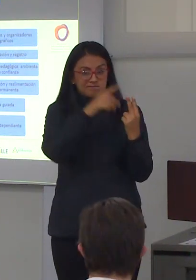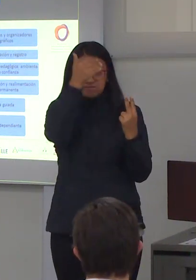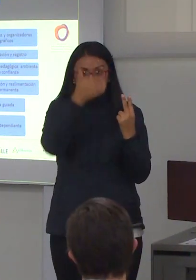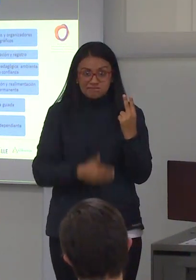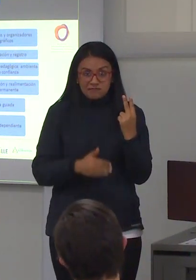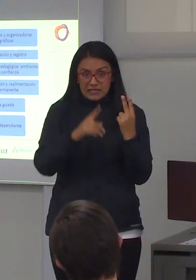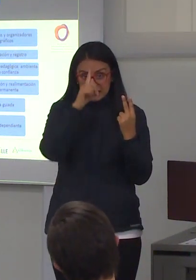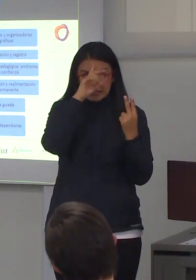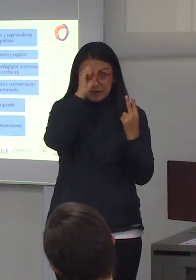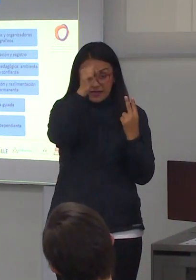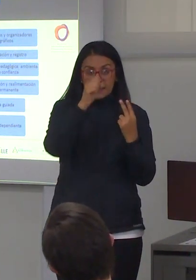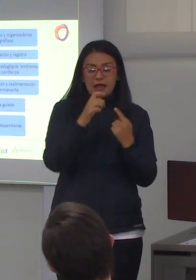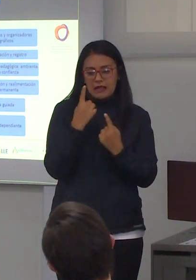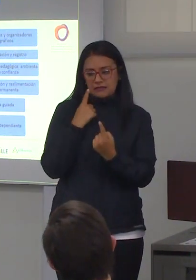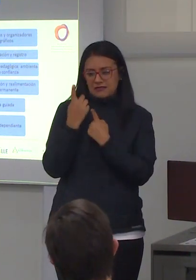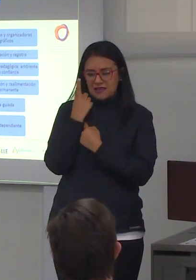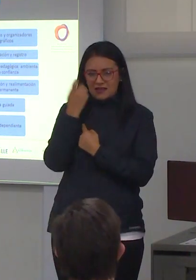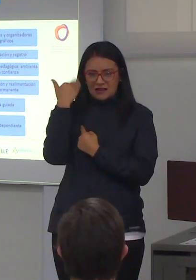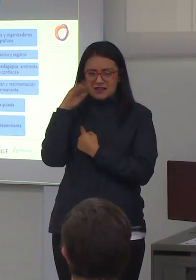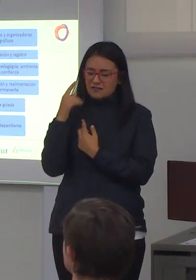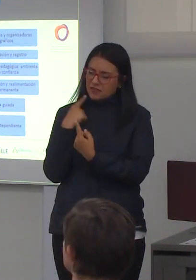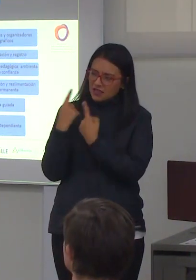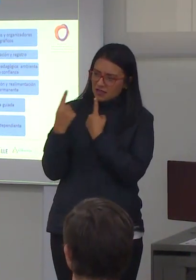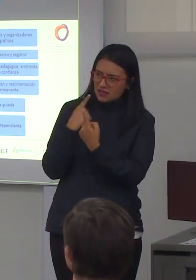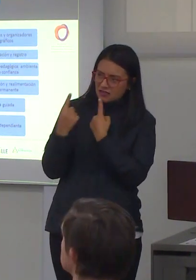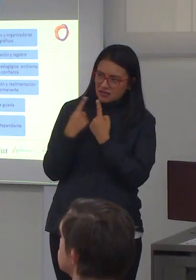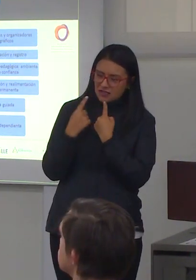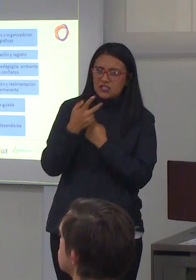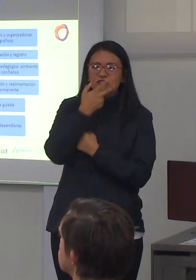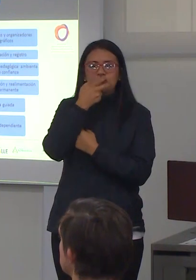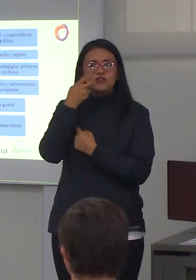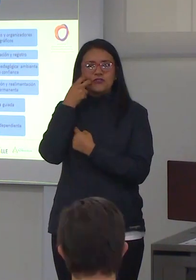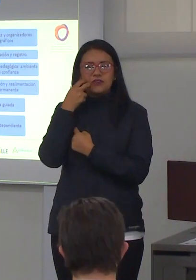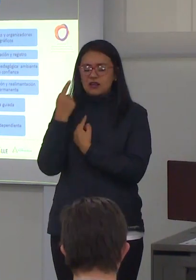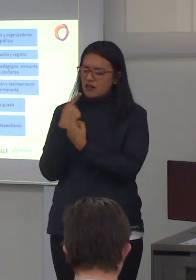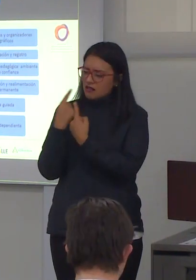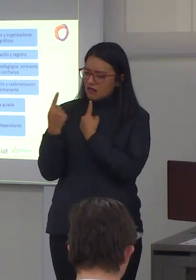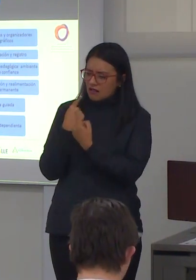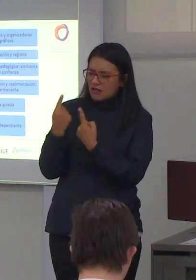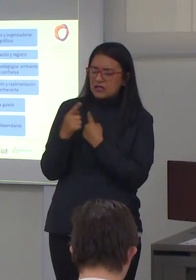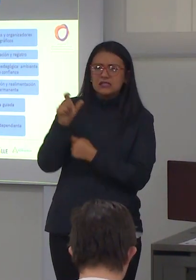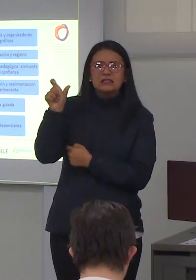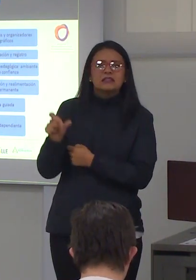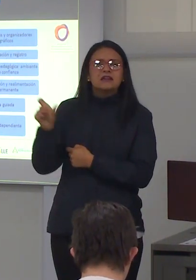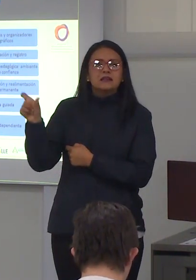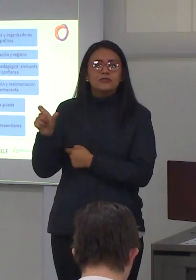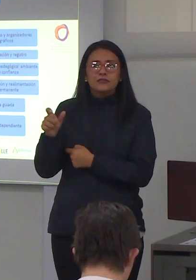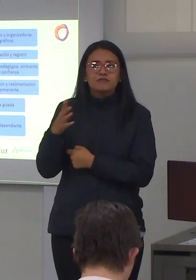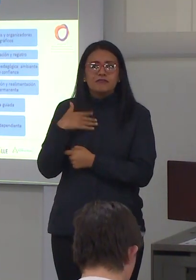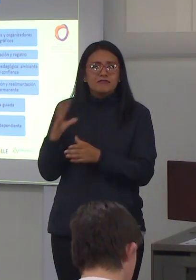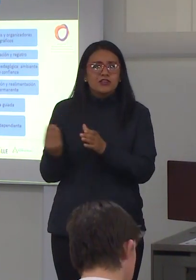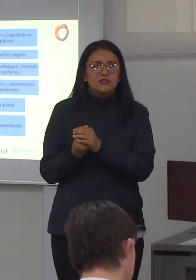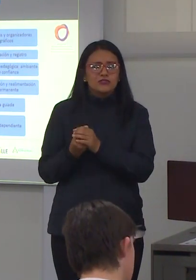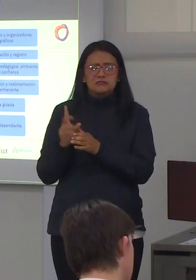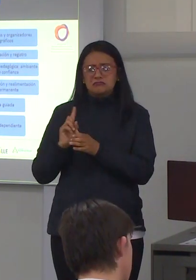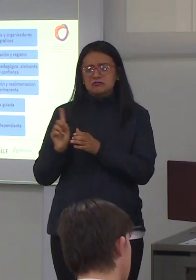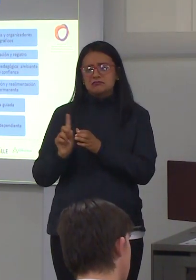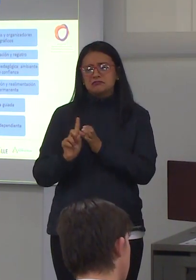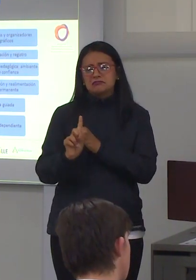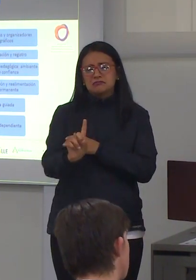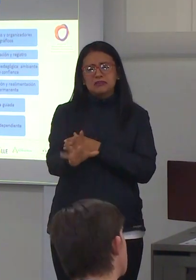discapacidad intelectual ayer lo hablábamos con Lidia y con Giovanni son chicos que son hijos de la inclusión entonces